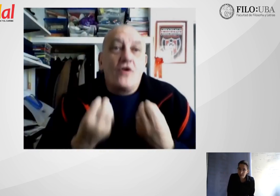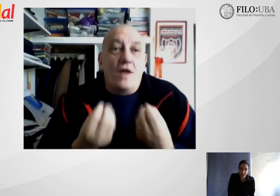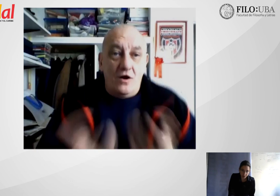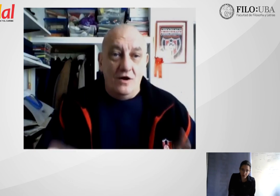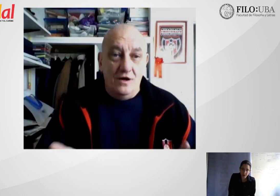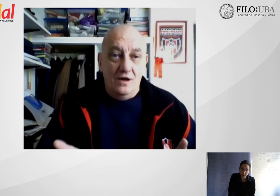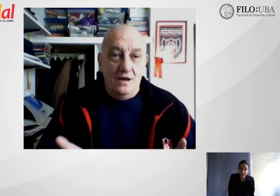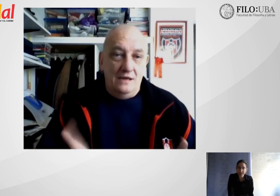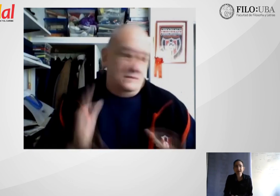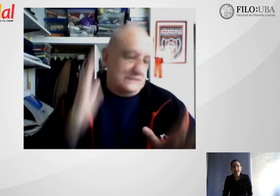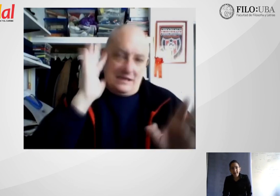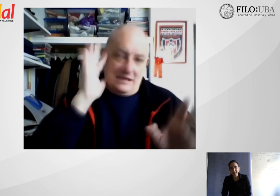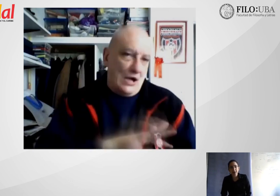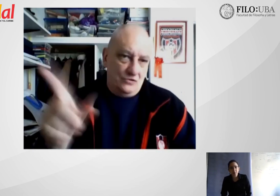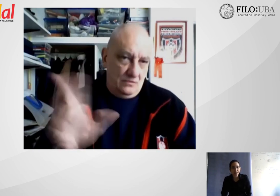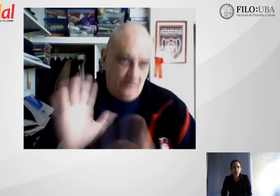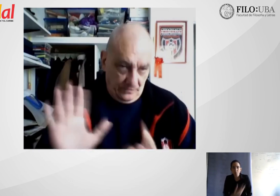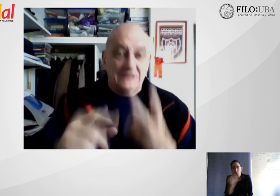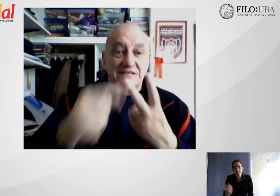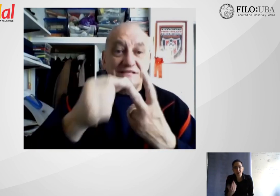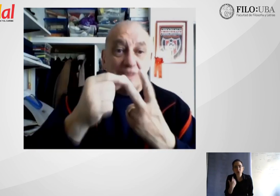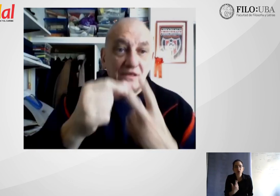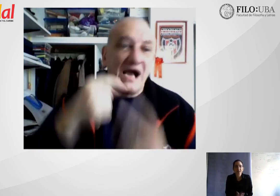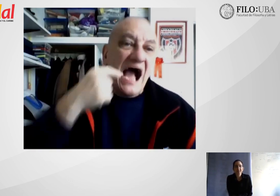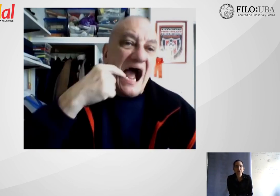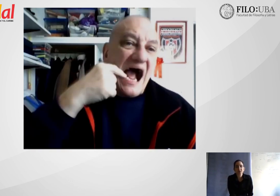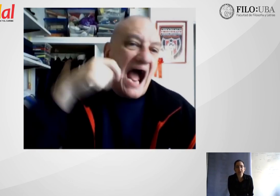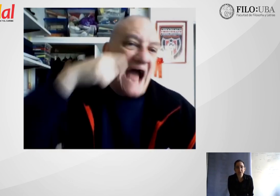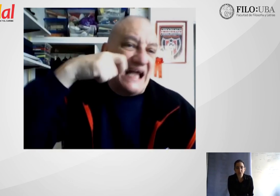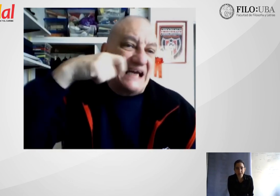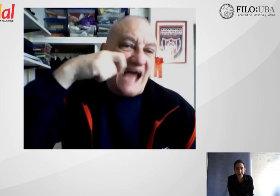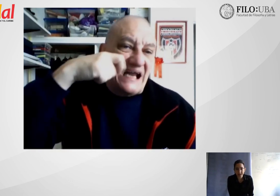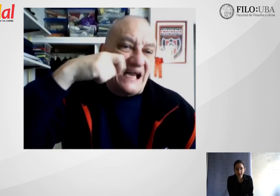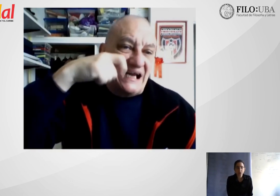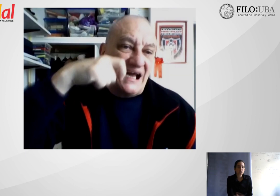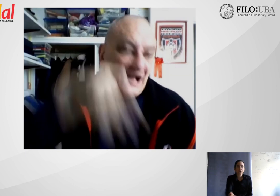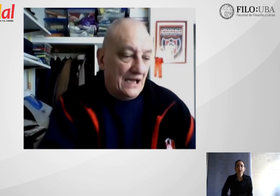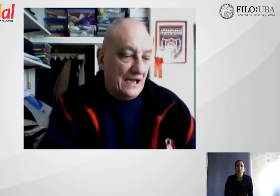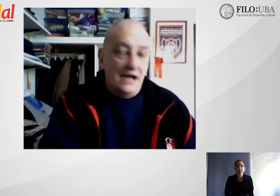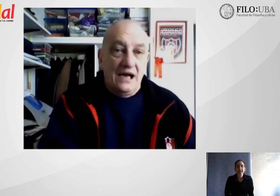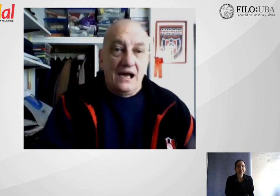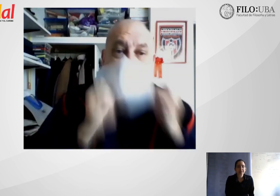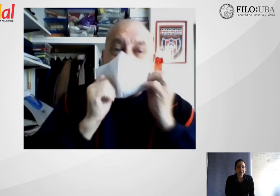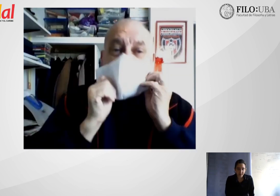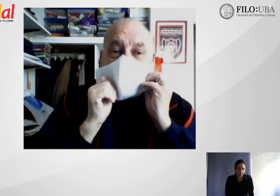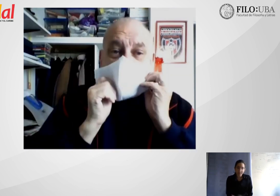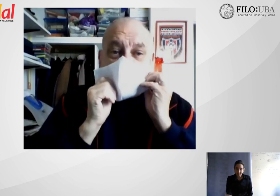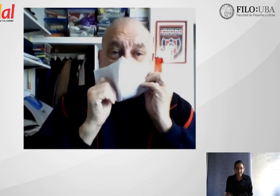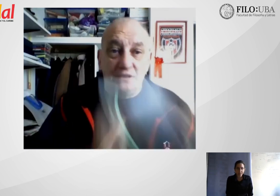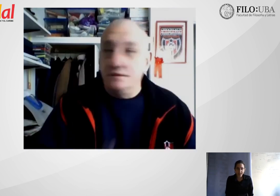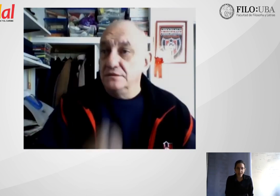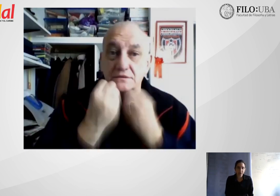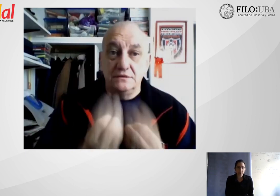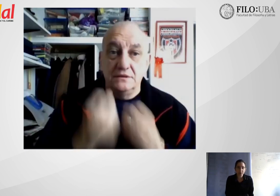tener un intérprete porque no los dejan pasar, ni de que el médico, por lo menos, yo tenga cierto acceso a la lectura labial. No sé, voy al dentista. El